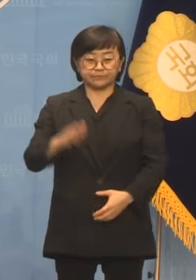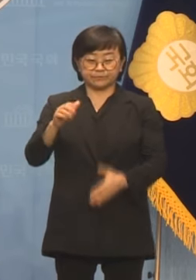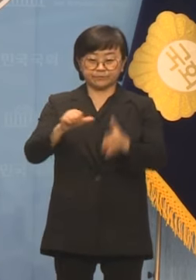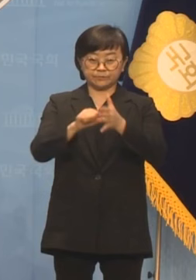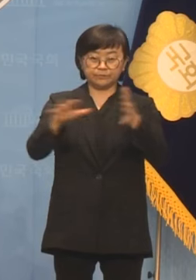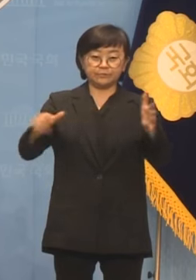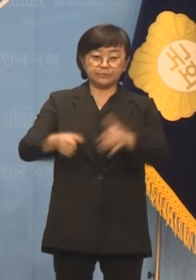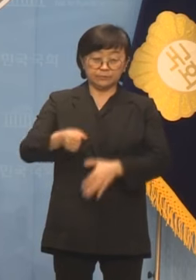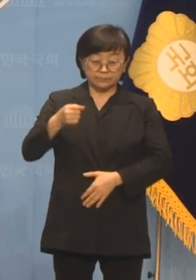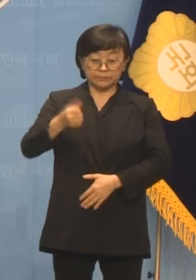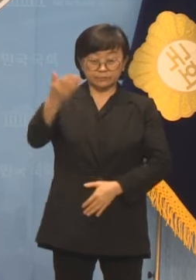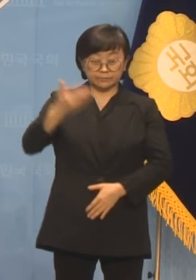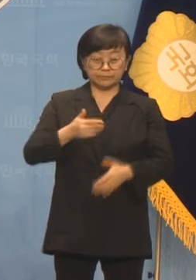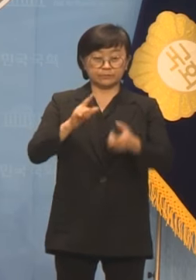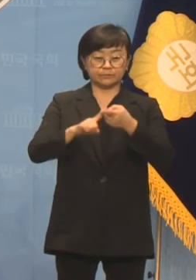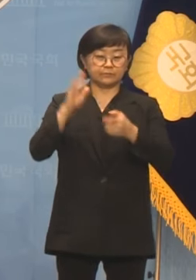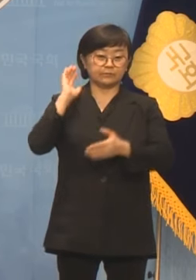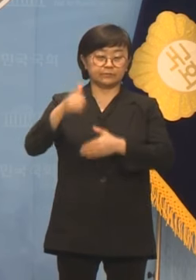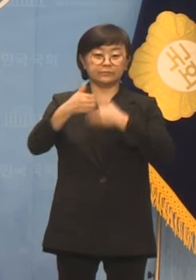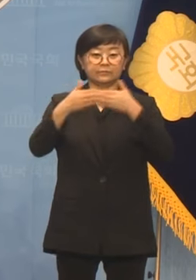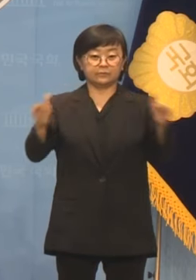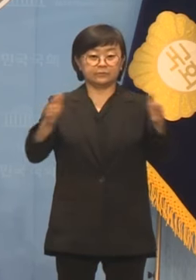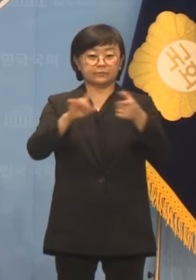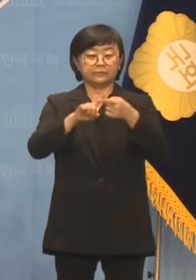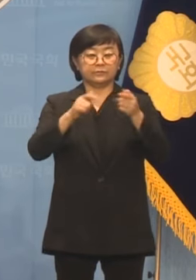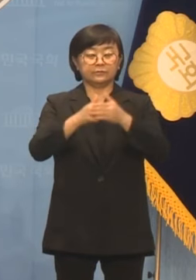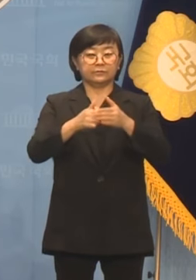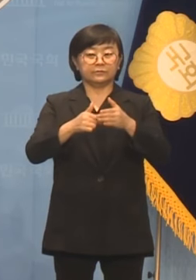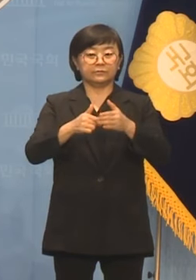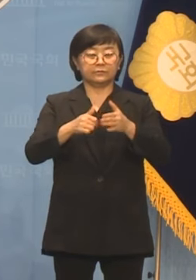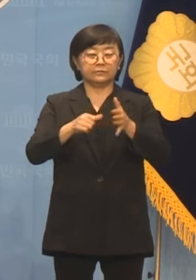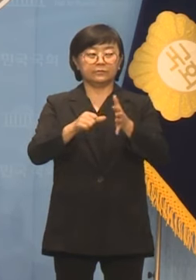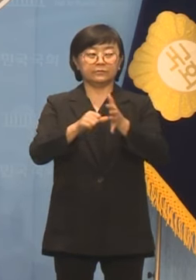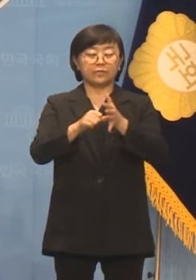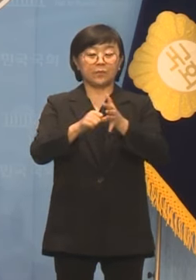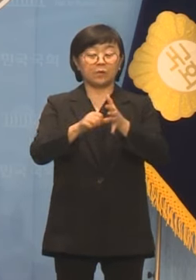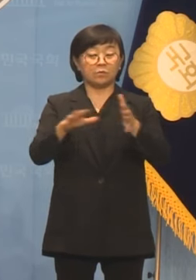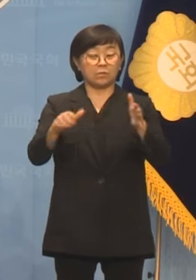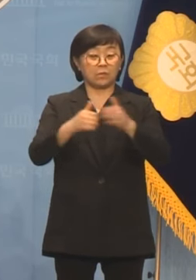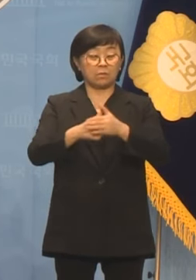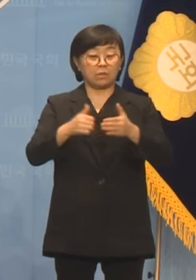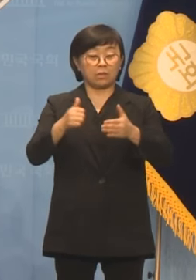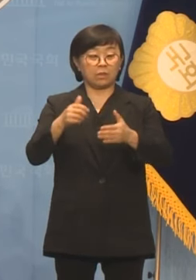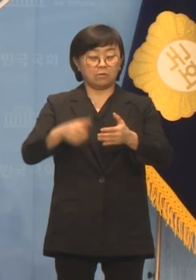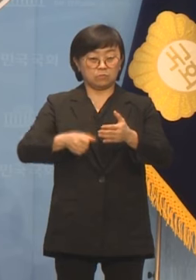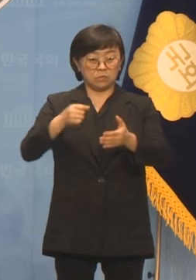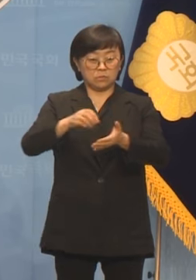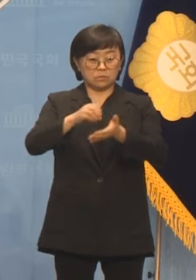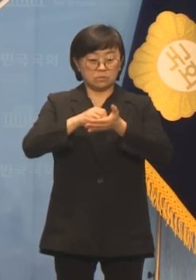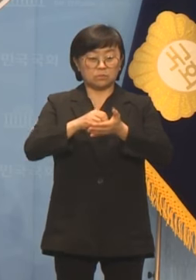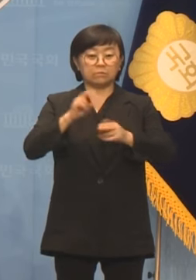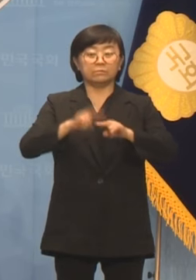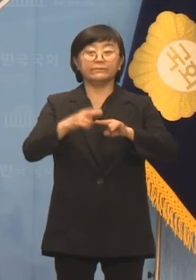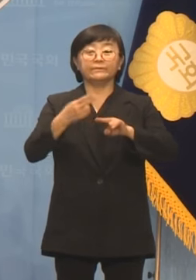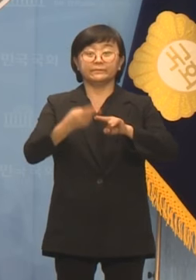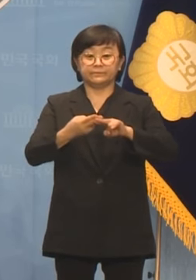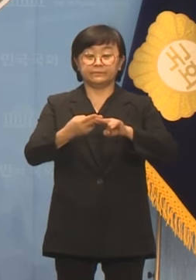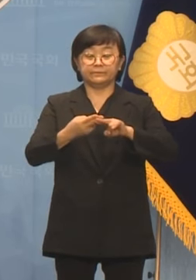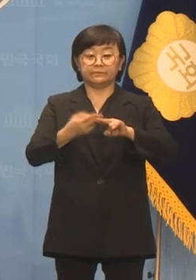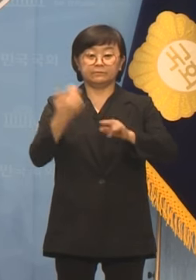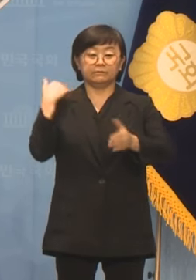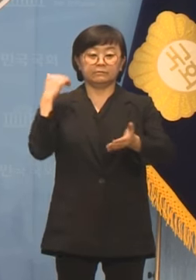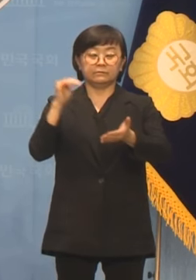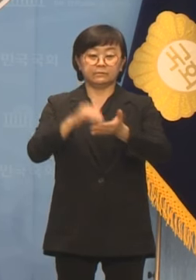명품백 수수 의혹에 대한 대통령실의 일성은 명품백은 대통령 부부에게 접수된 선물이니